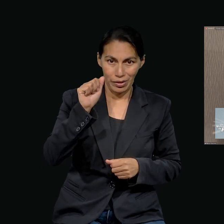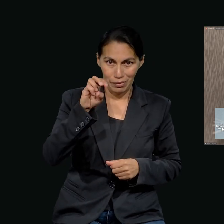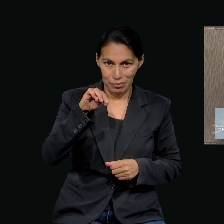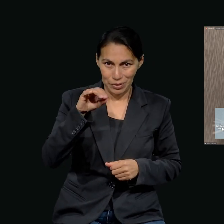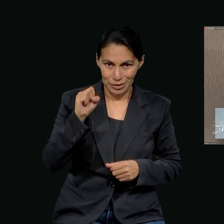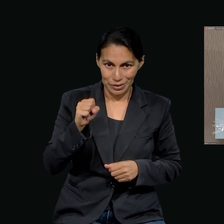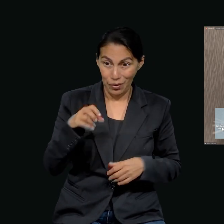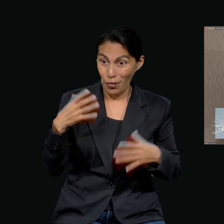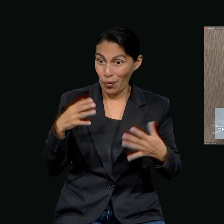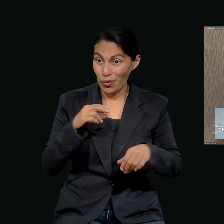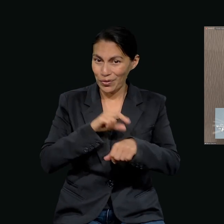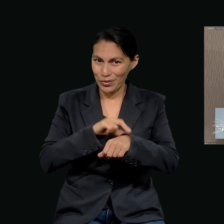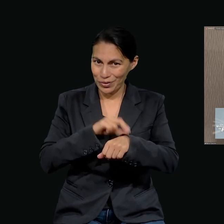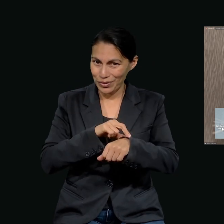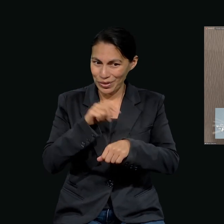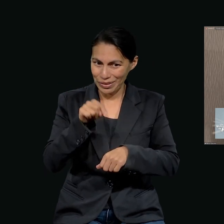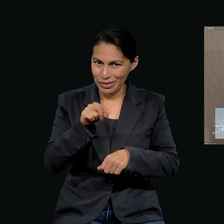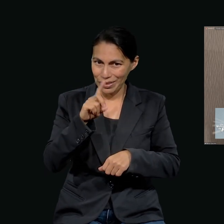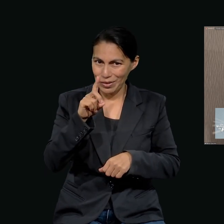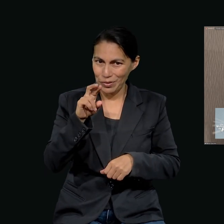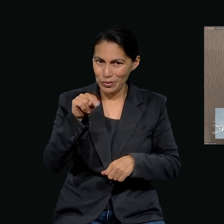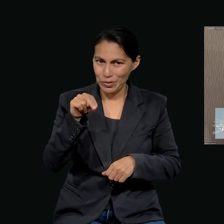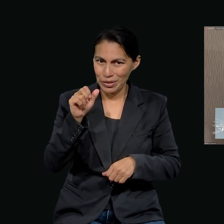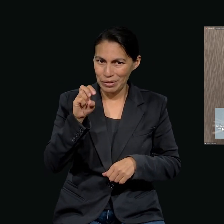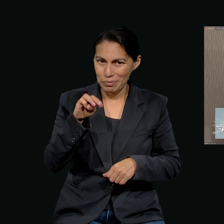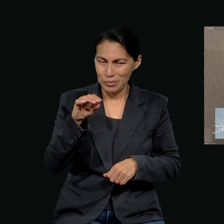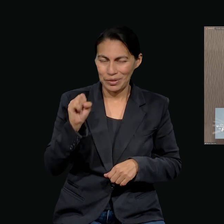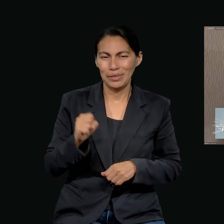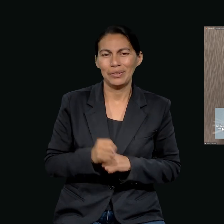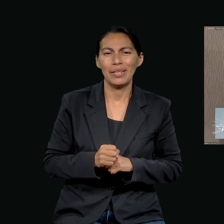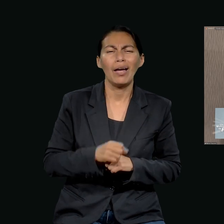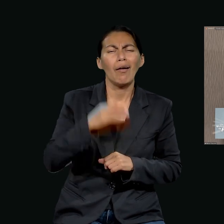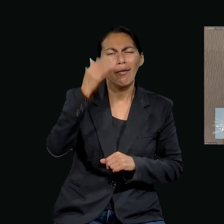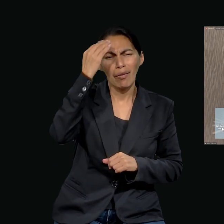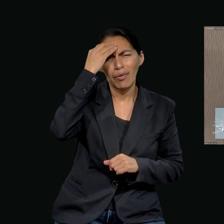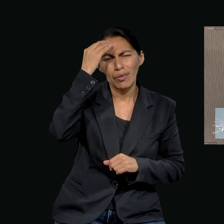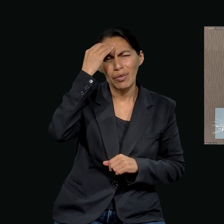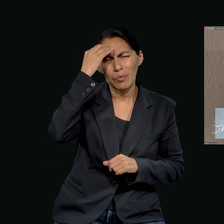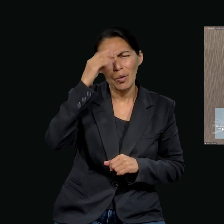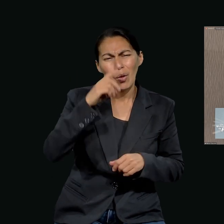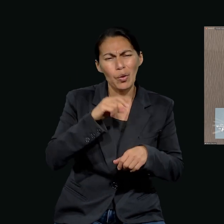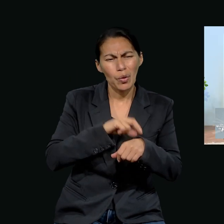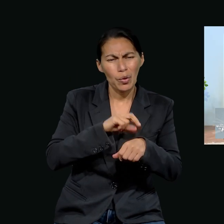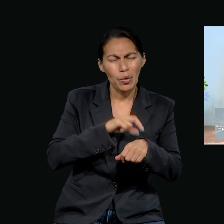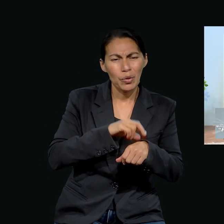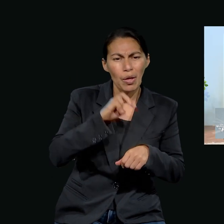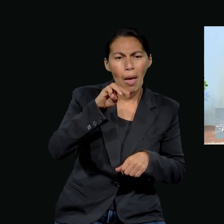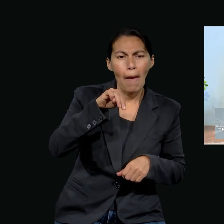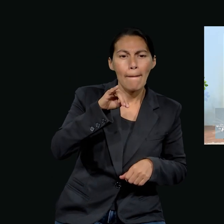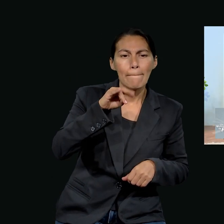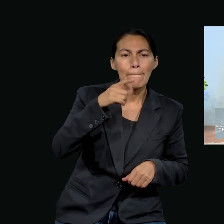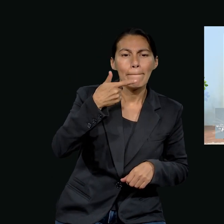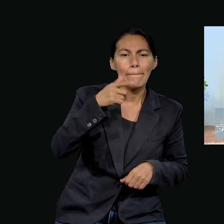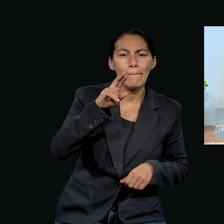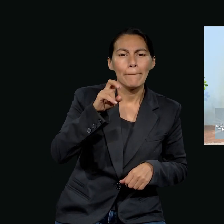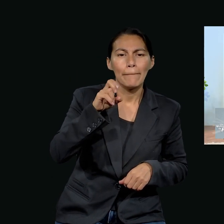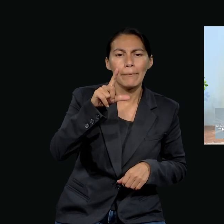Por nuestras Limitaciones Él lo va hacer Dunamis Doctor Está Dunamis Aquí